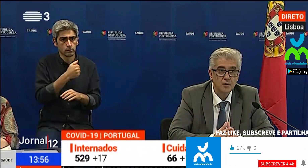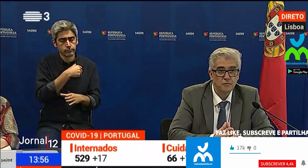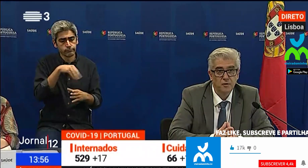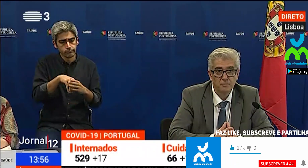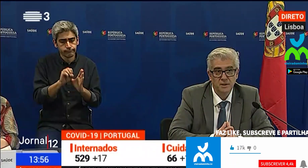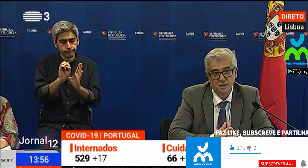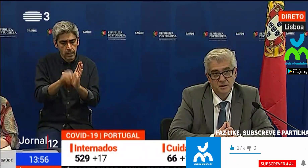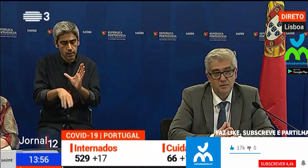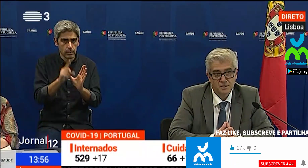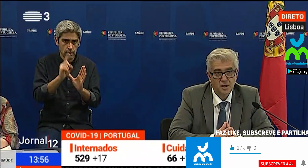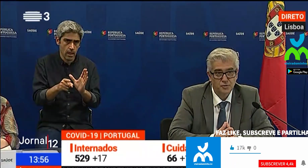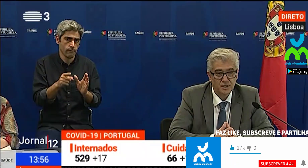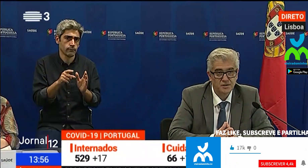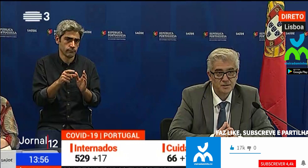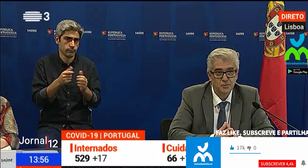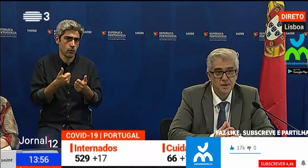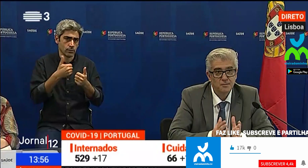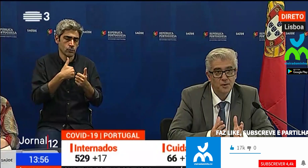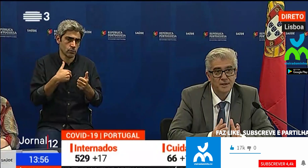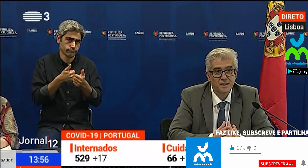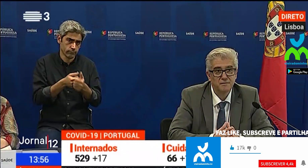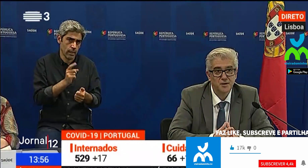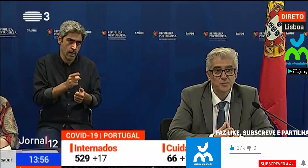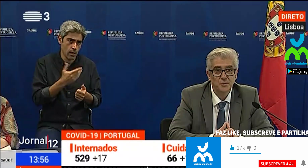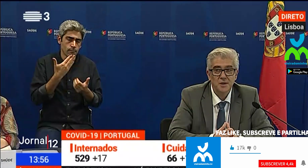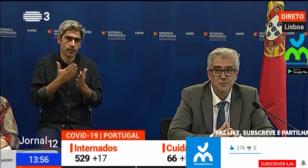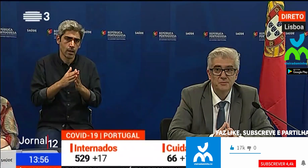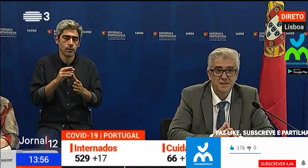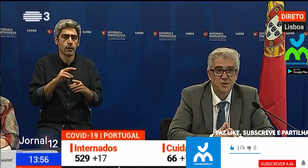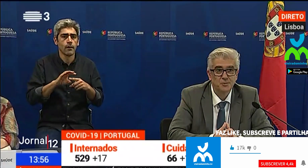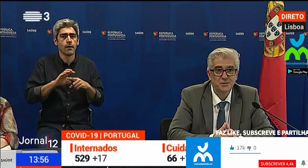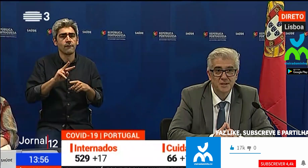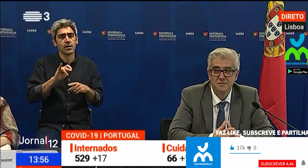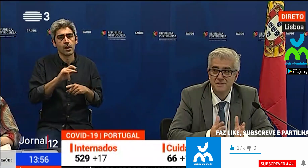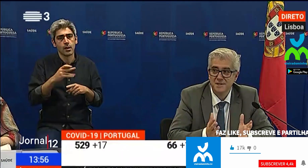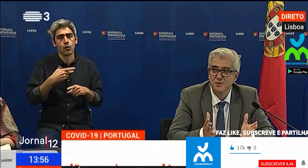correto, conforme indicam as autoridades de saúde. Muito obrigado a Vieira do Minho por me ter dado a